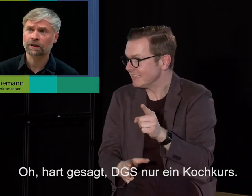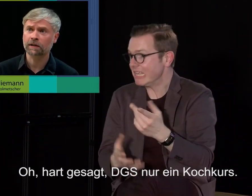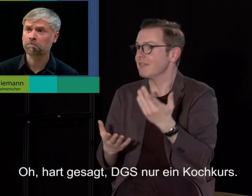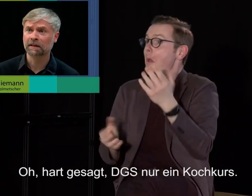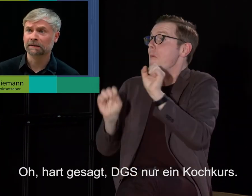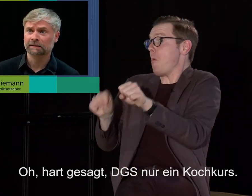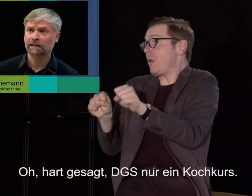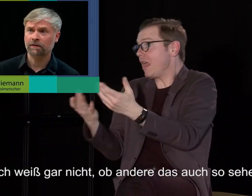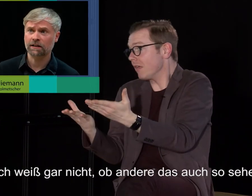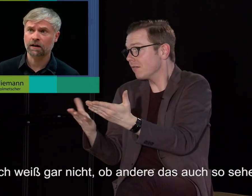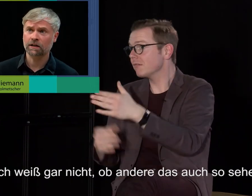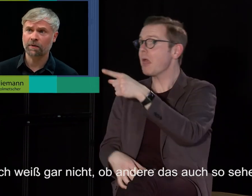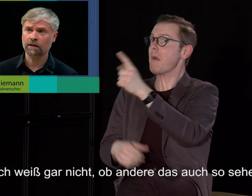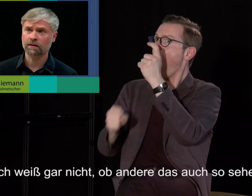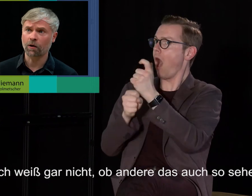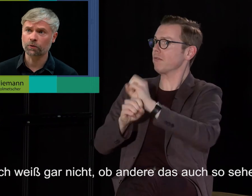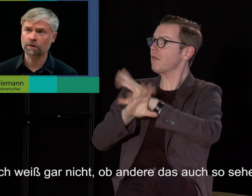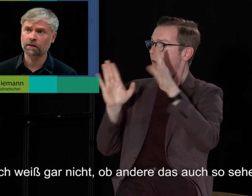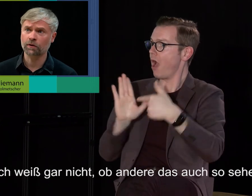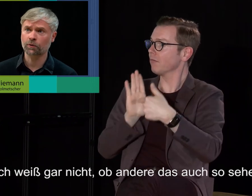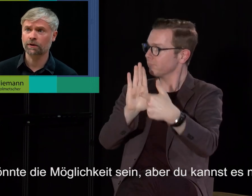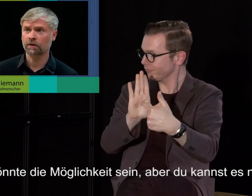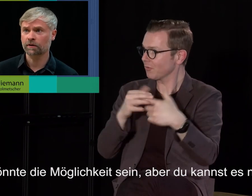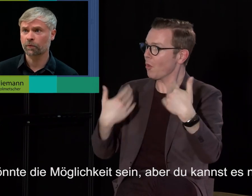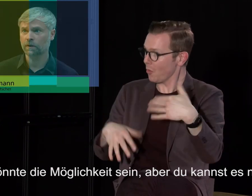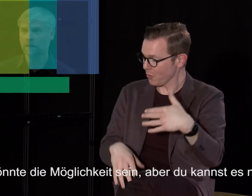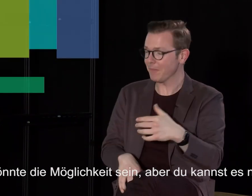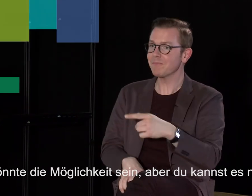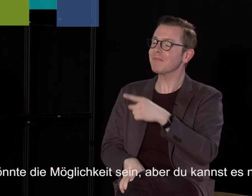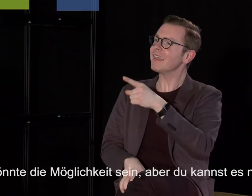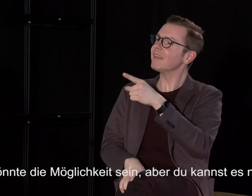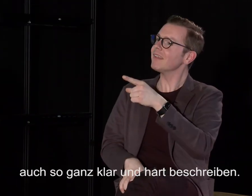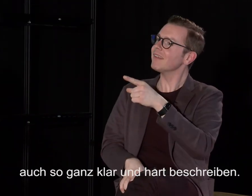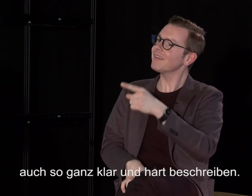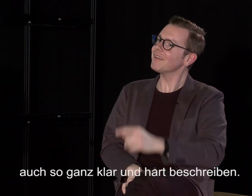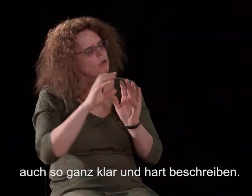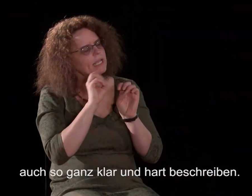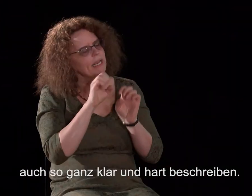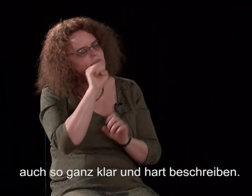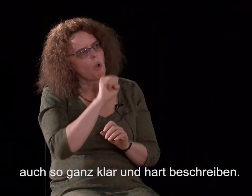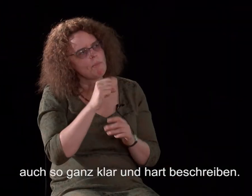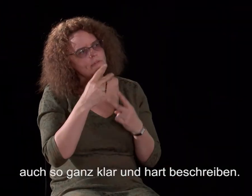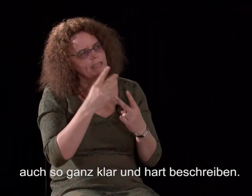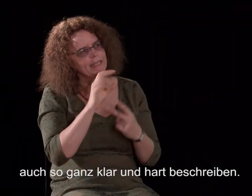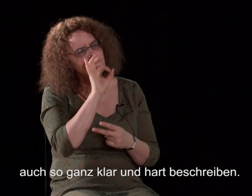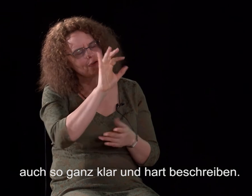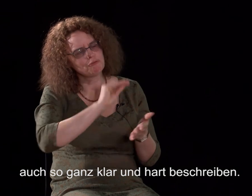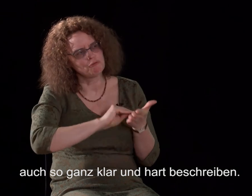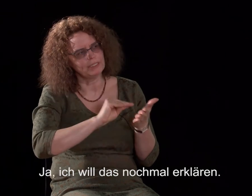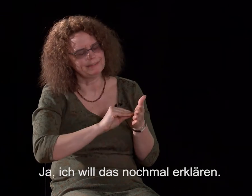ja, ich weiß gar nicht, ob andere das auch so sehen. Das ist natürlich die Möglichkeit, aber du kannst es natürlich auch so ganz klar hart beschreiben. ich will